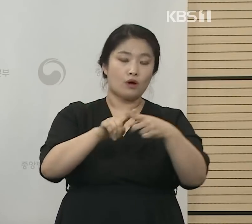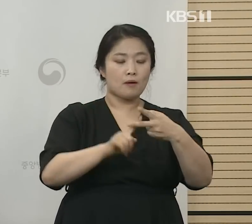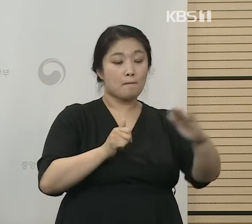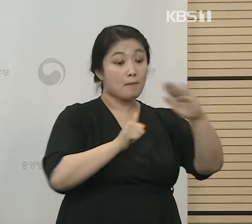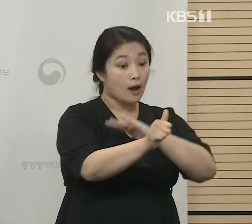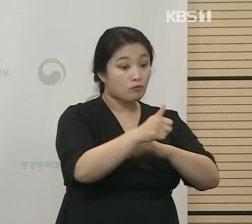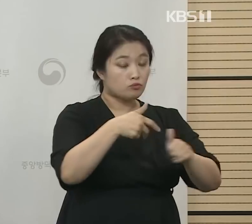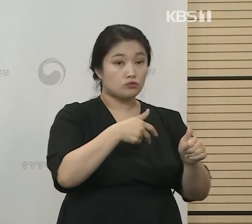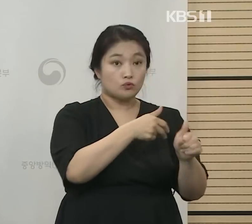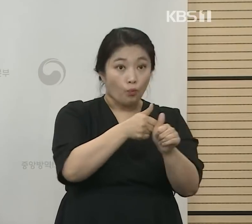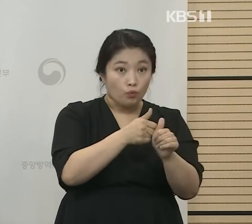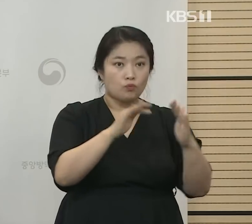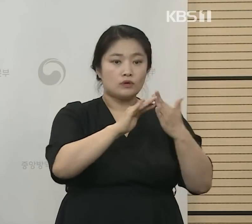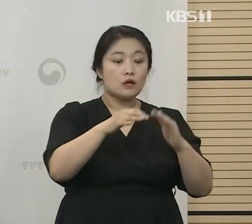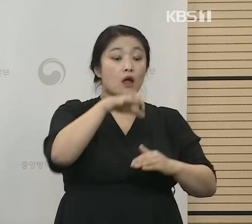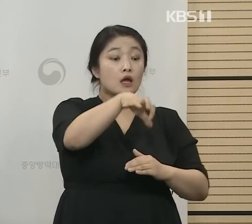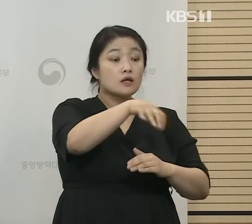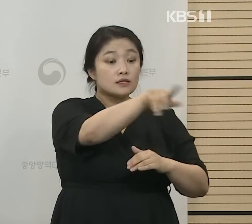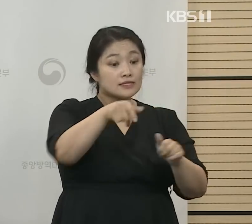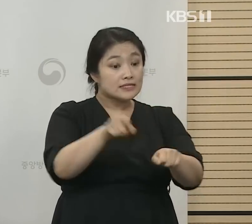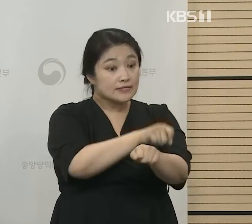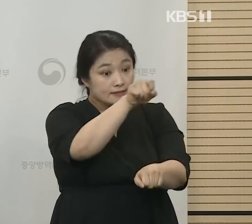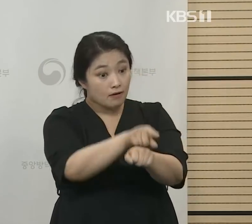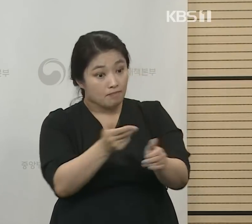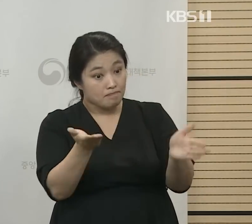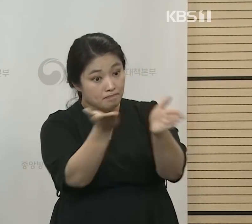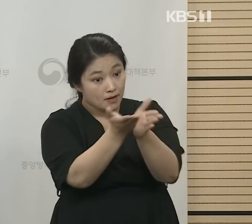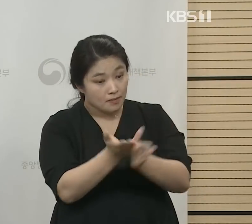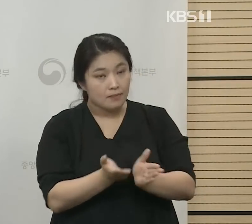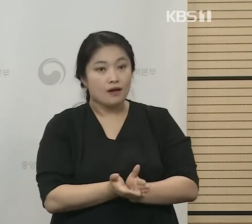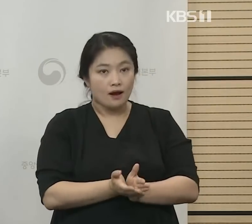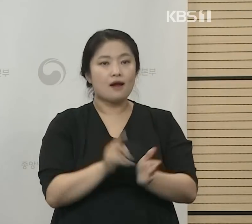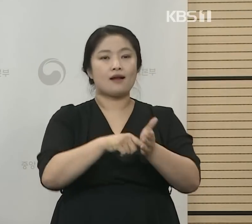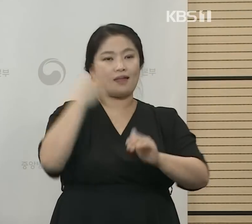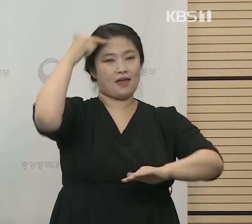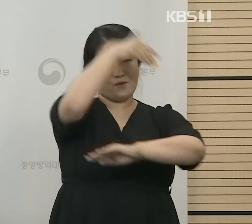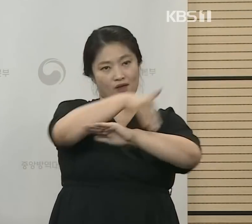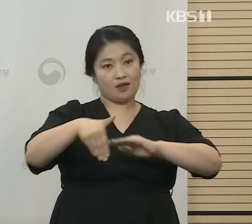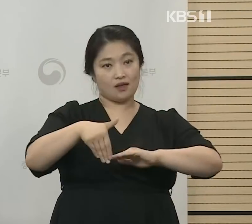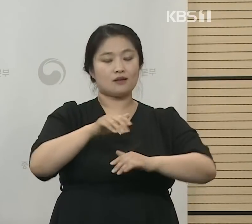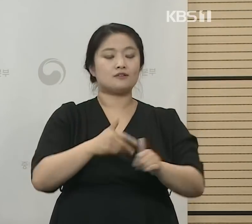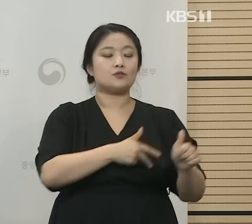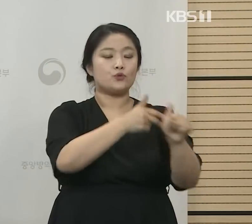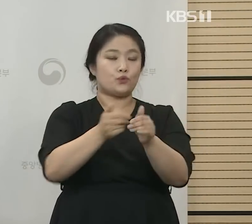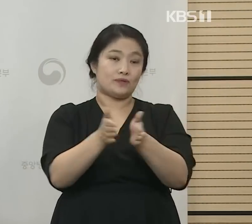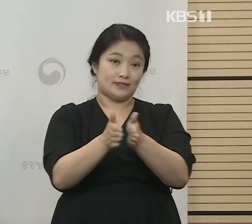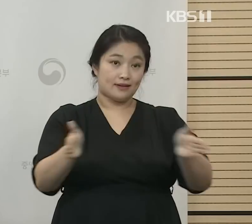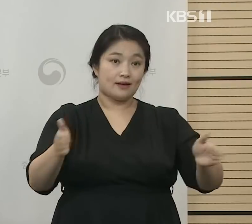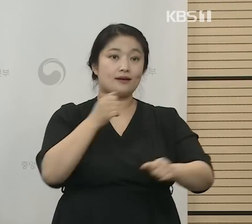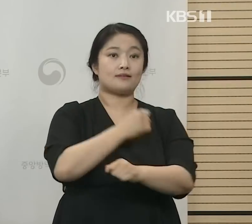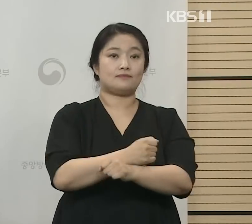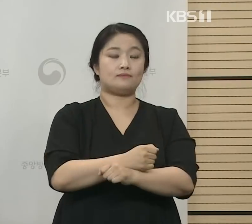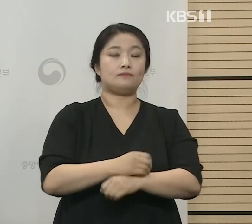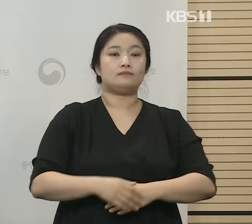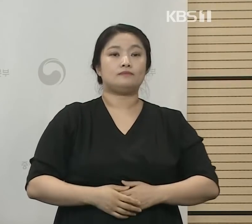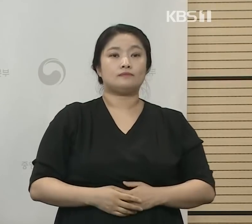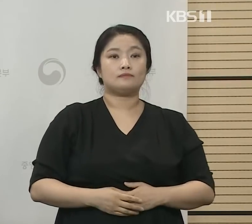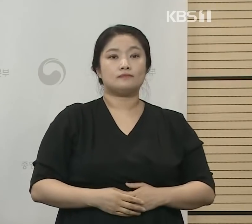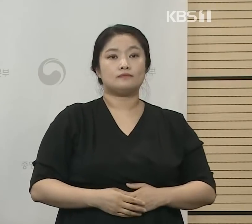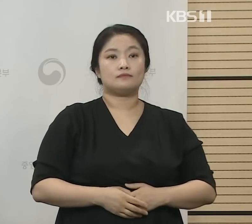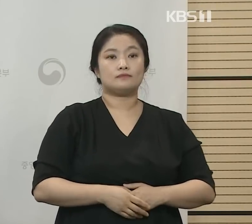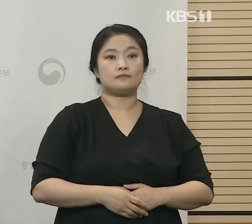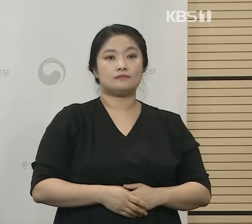방문 접종 등 대상군의 특성에 따라 맞춤형 계획을 수립하여 접종을 실시하도록 하겠습니다.